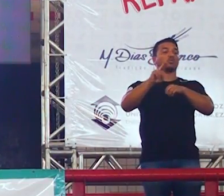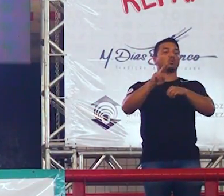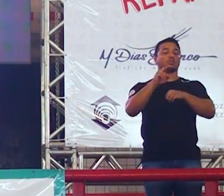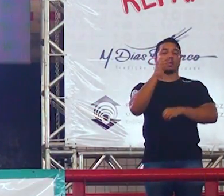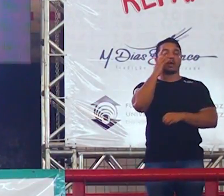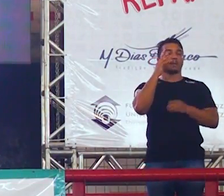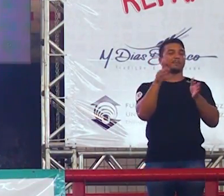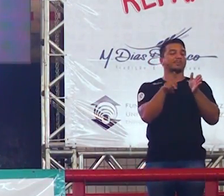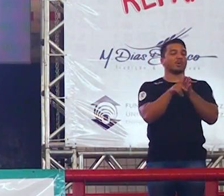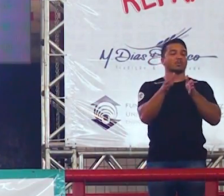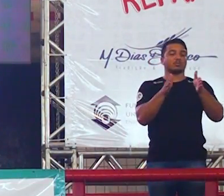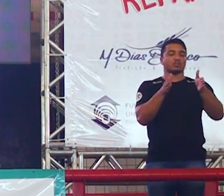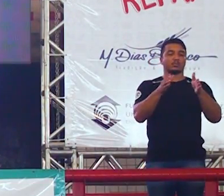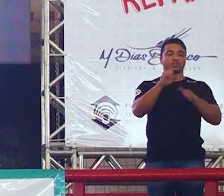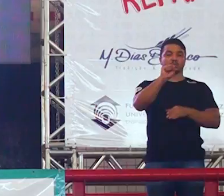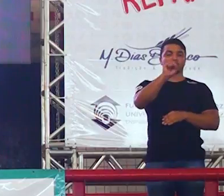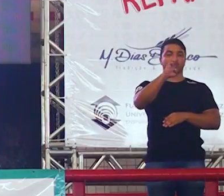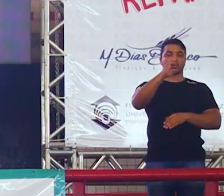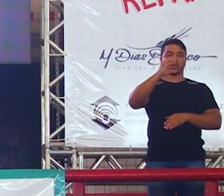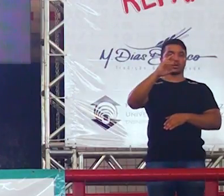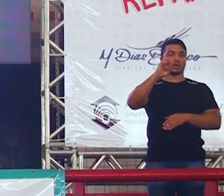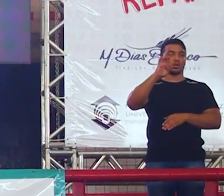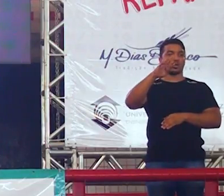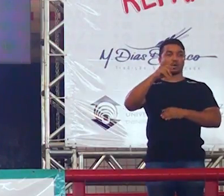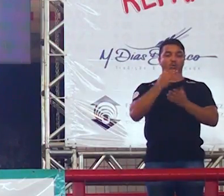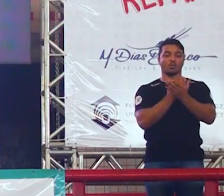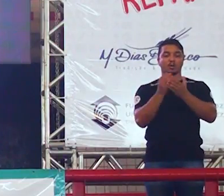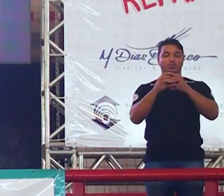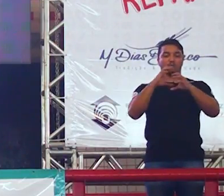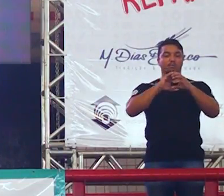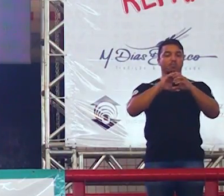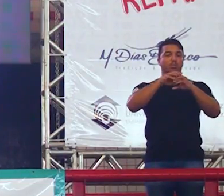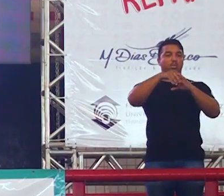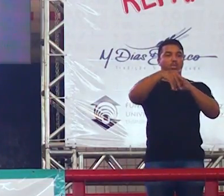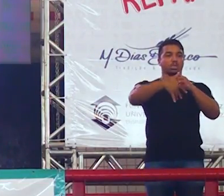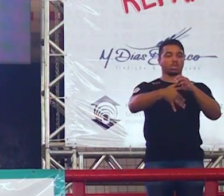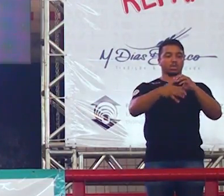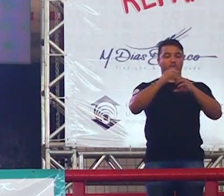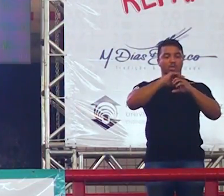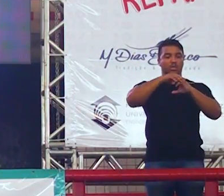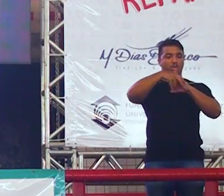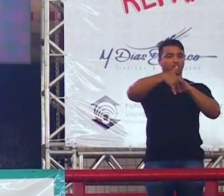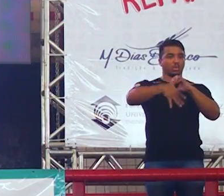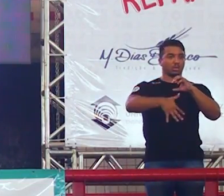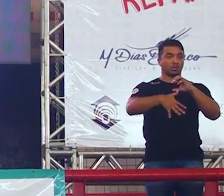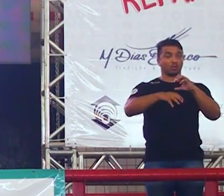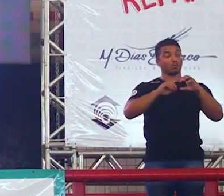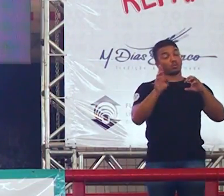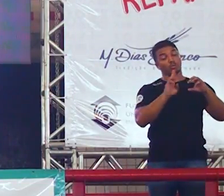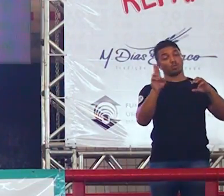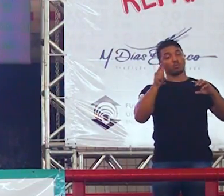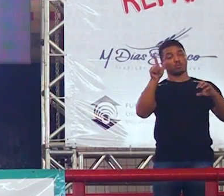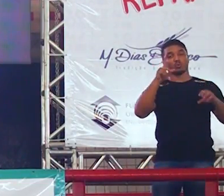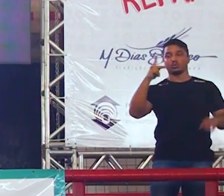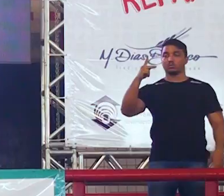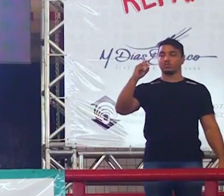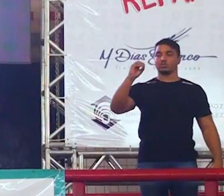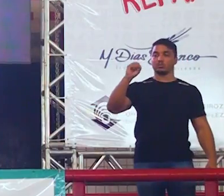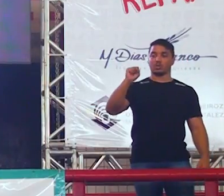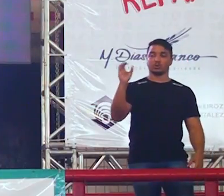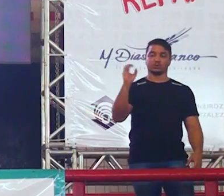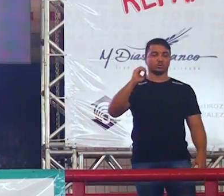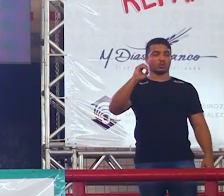A fase secretória, certo? Ou a fase pós-ovulatória. Se